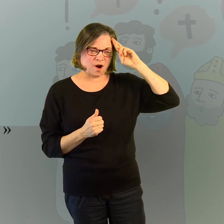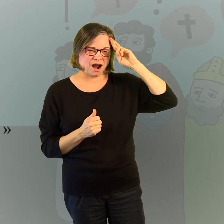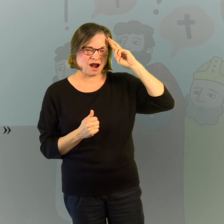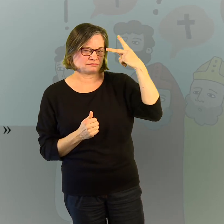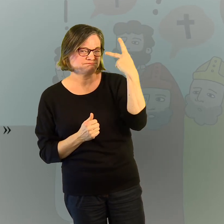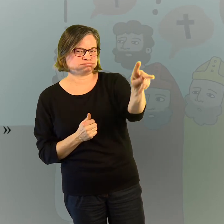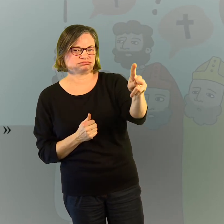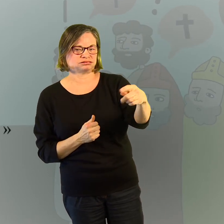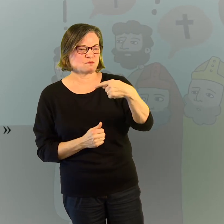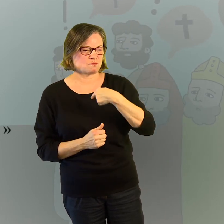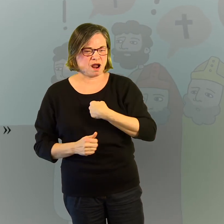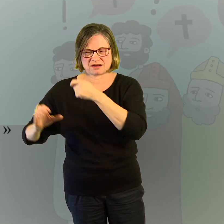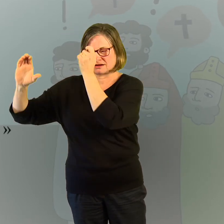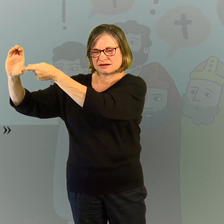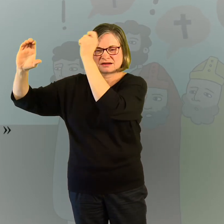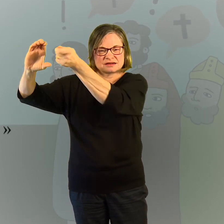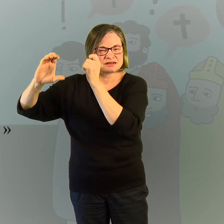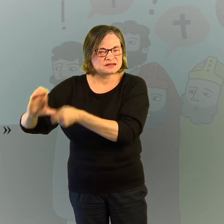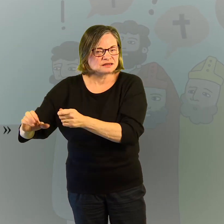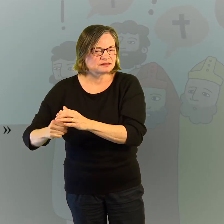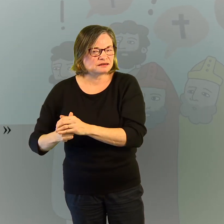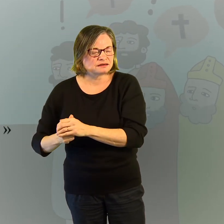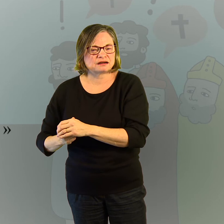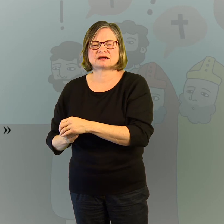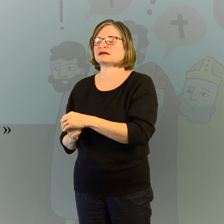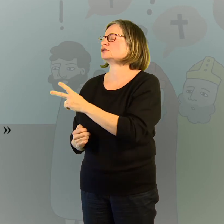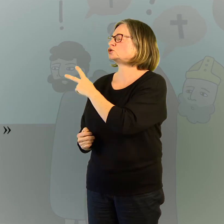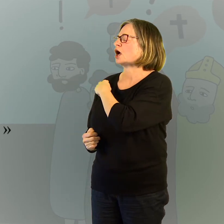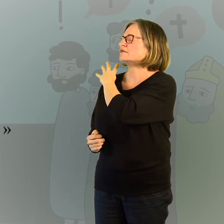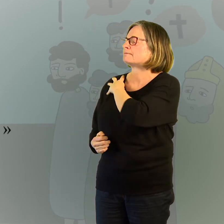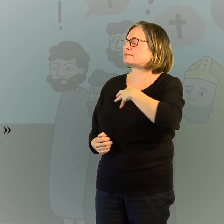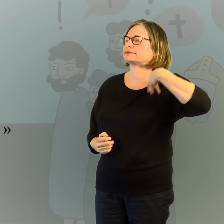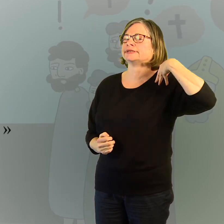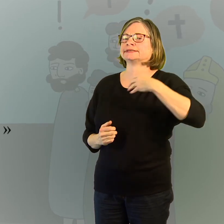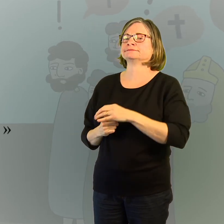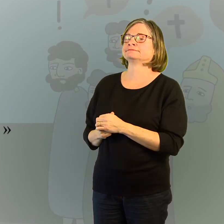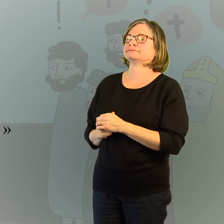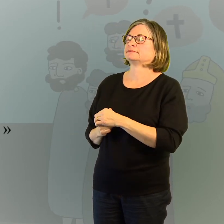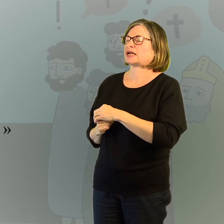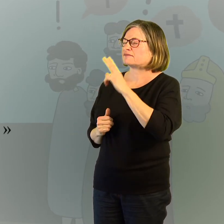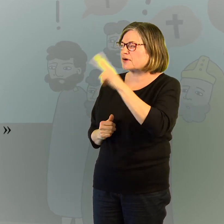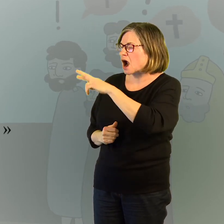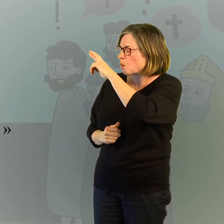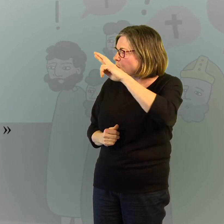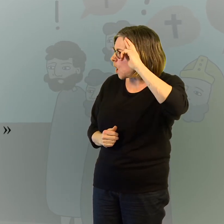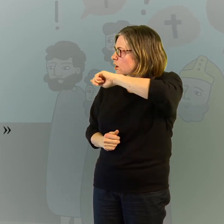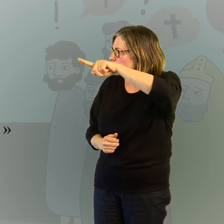dit « Est-ce que je vais clouer votre roi sur une croix ?» Les chefs des prêtres répondent « Notre seul